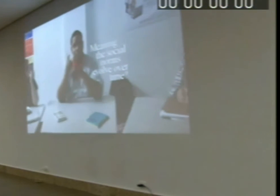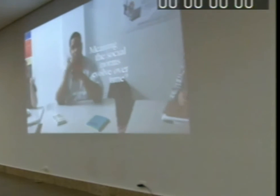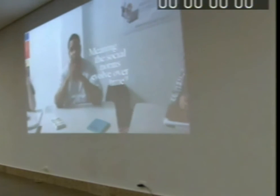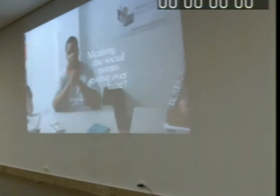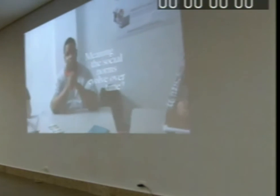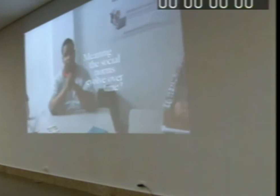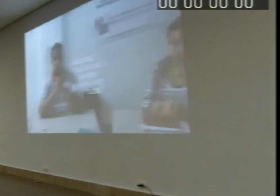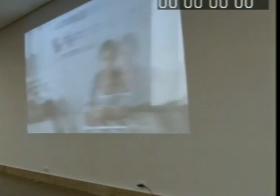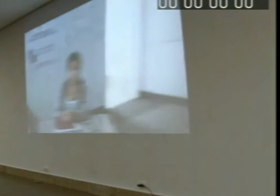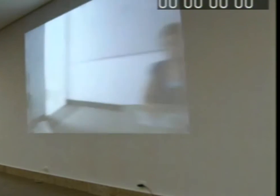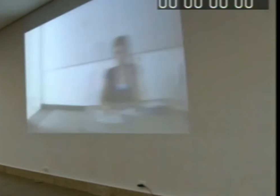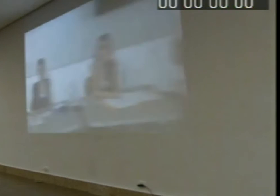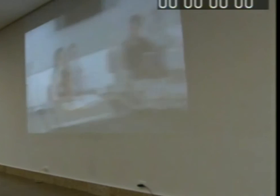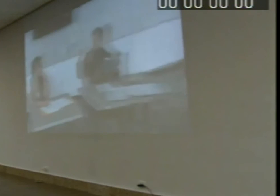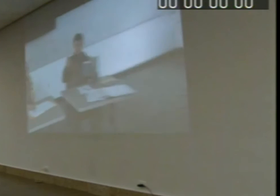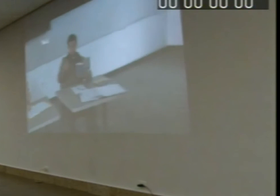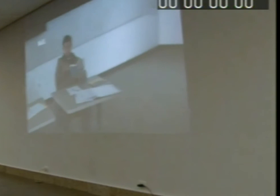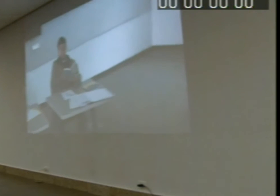po